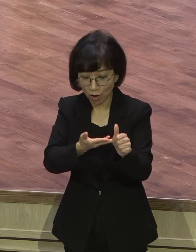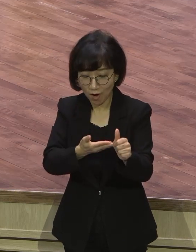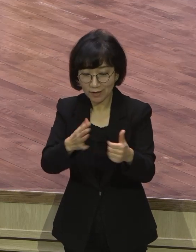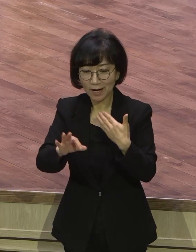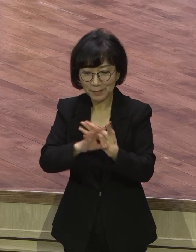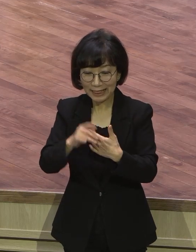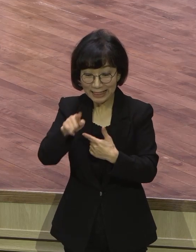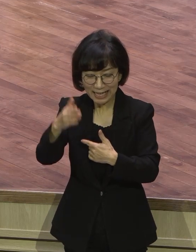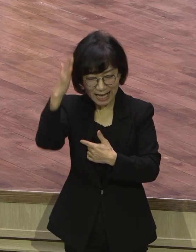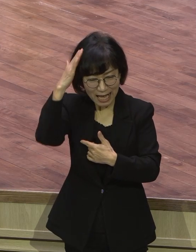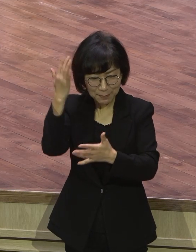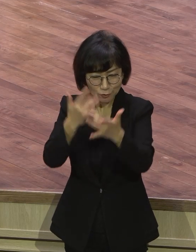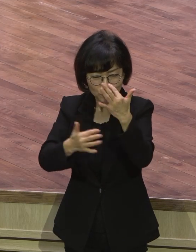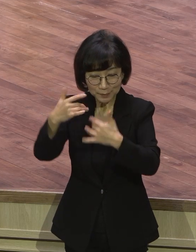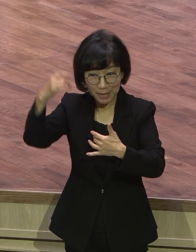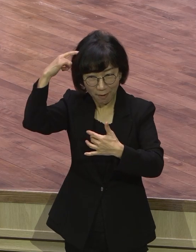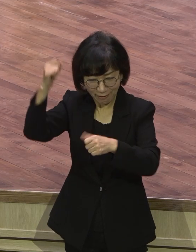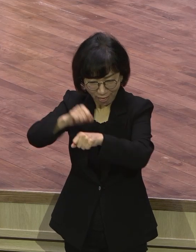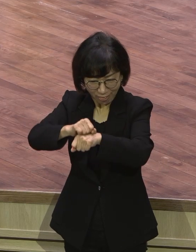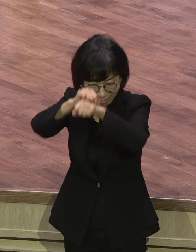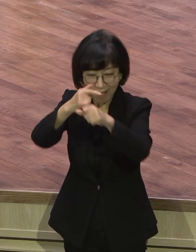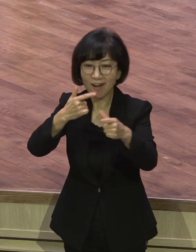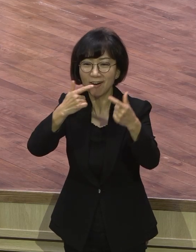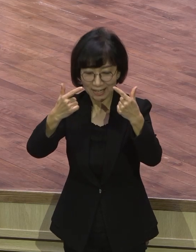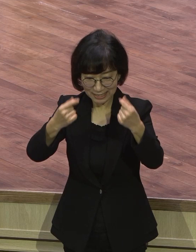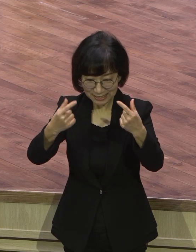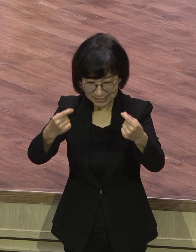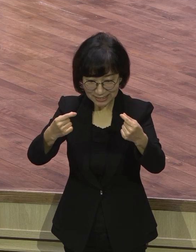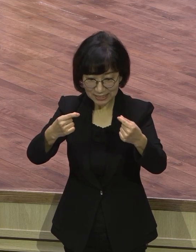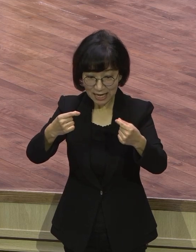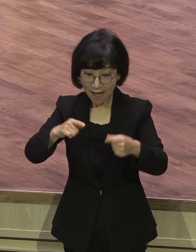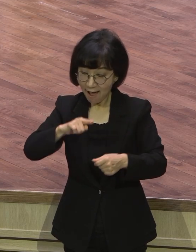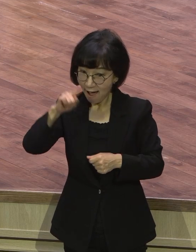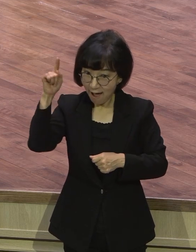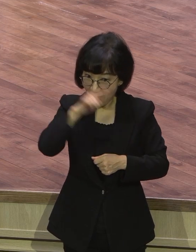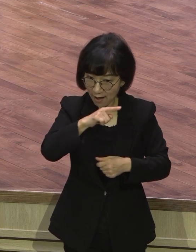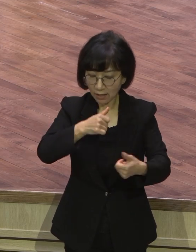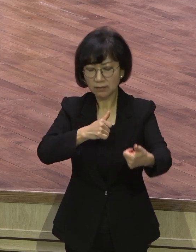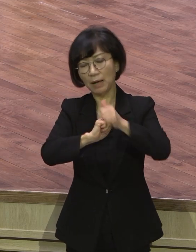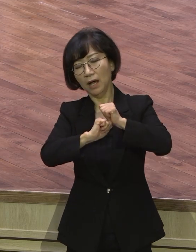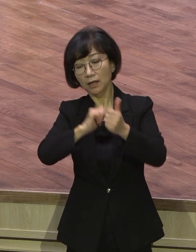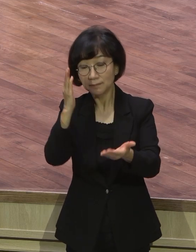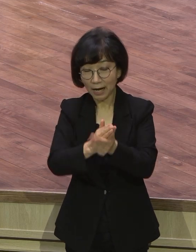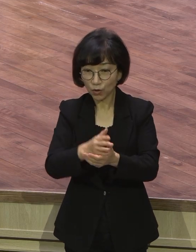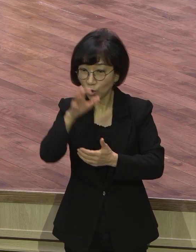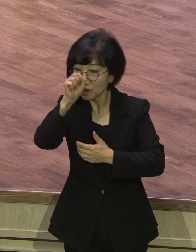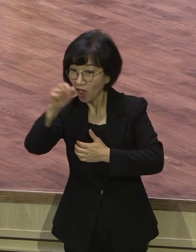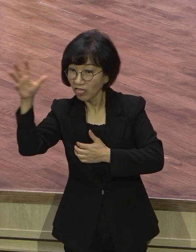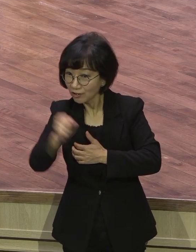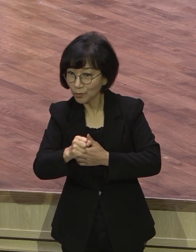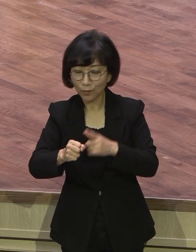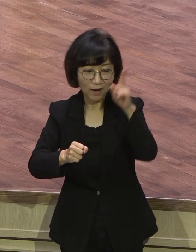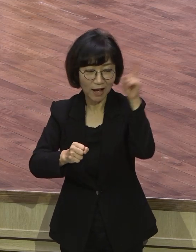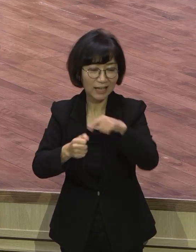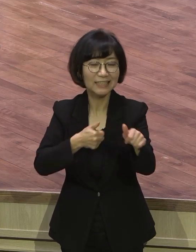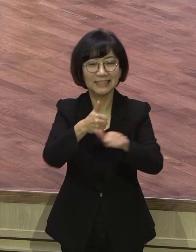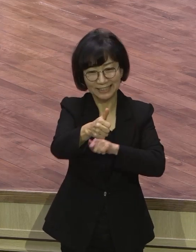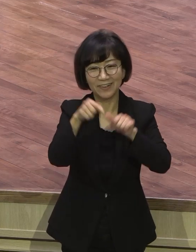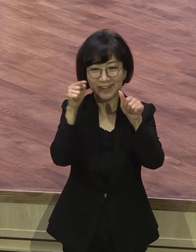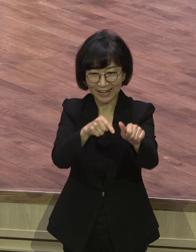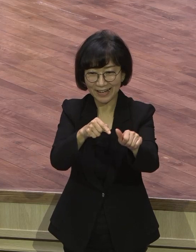내가 숯불을 그 머리에 쌓아놓으리라. 악에게 지지 말고 선으로 악을 이기라.